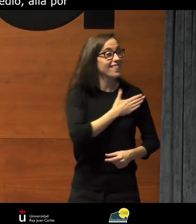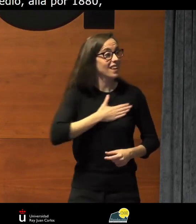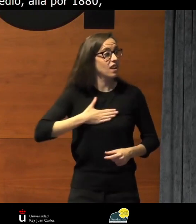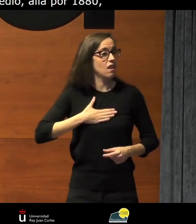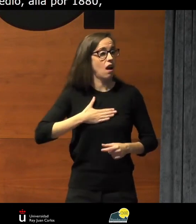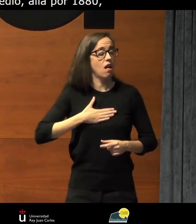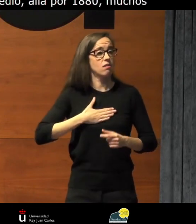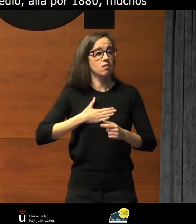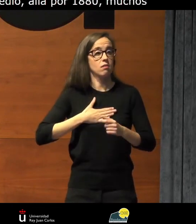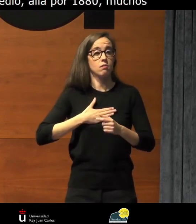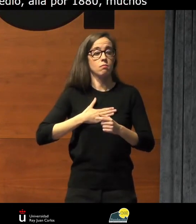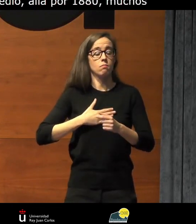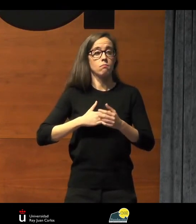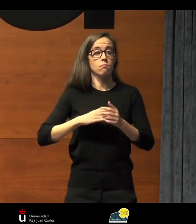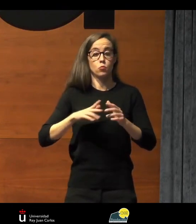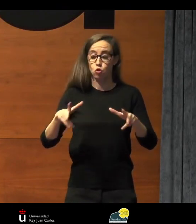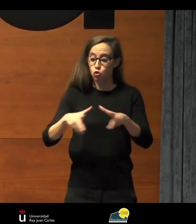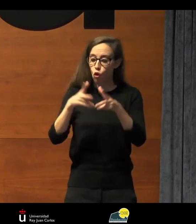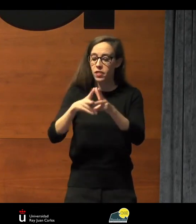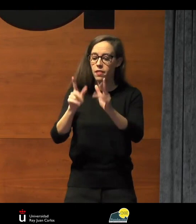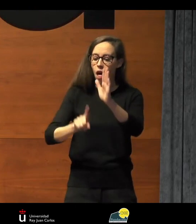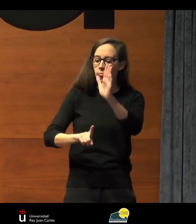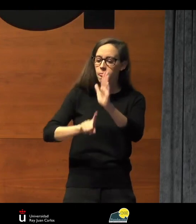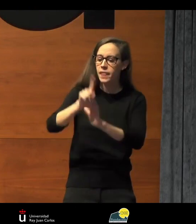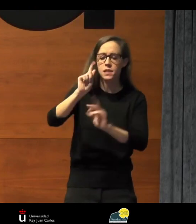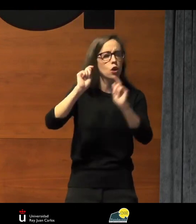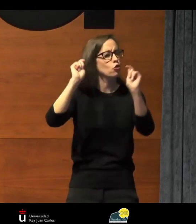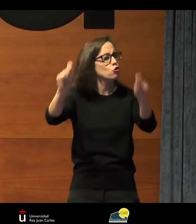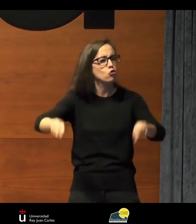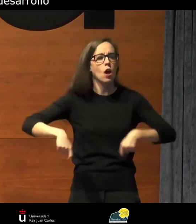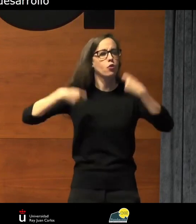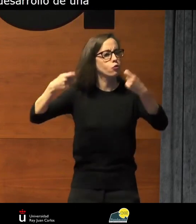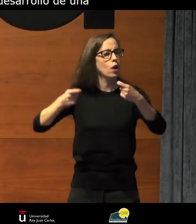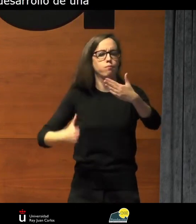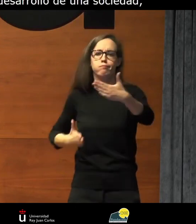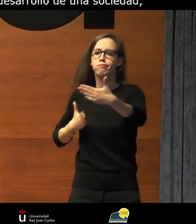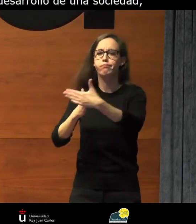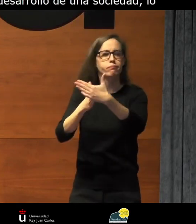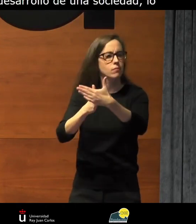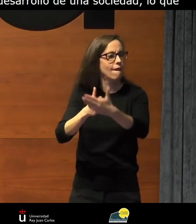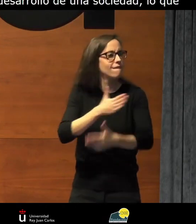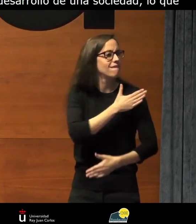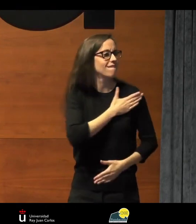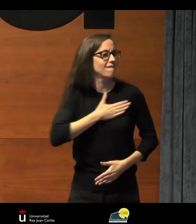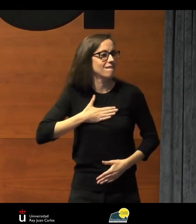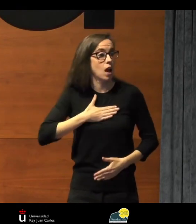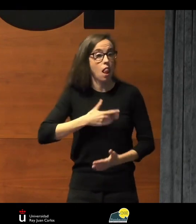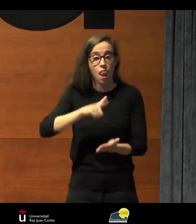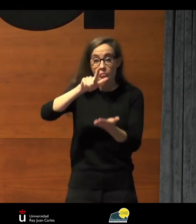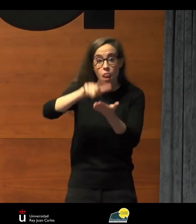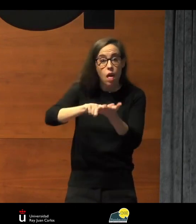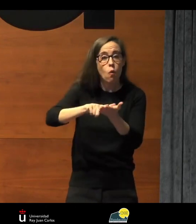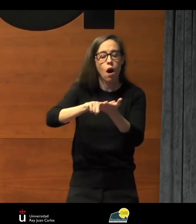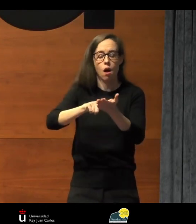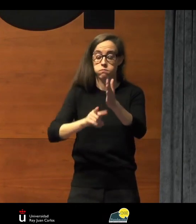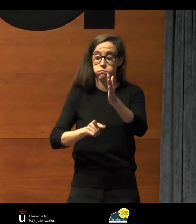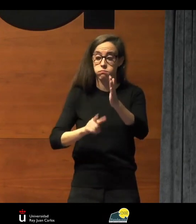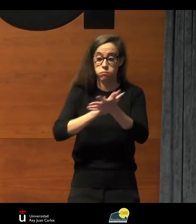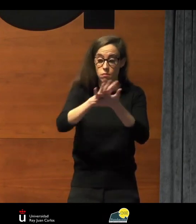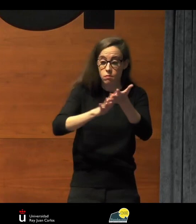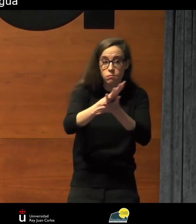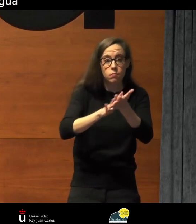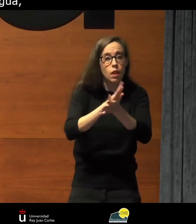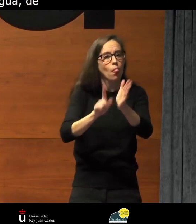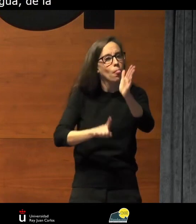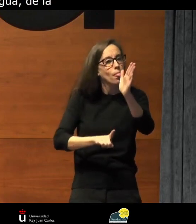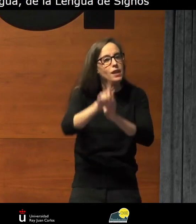desarrollo de una sociedad, lo que es el natural desarrollo de una lengua, de la lengua de